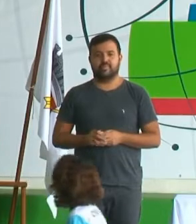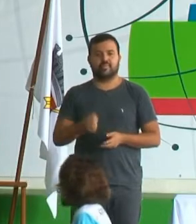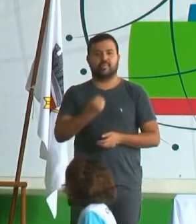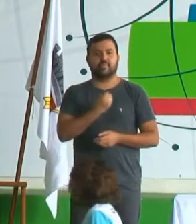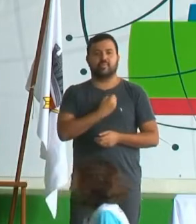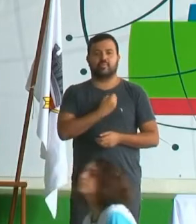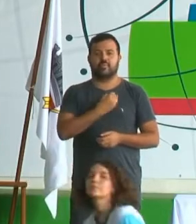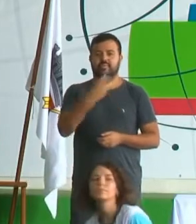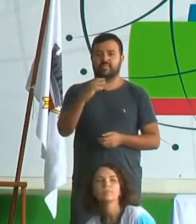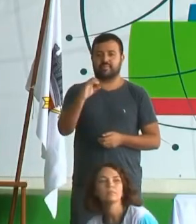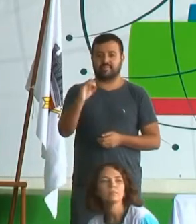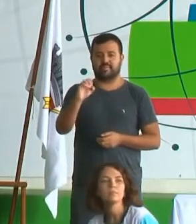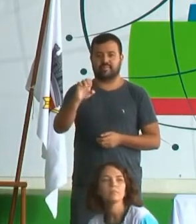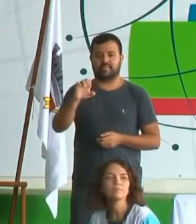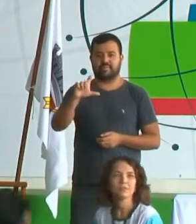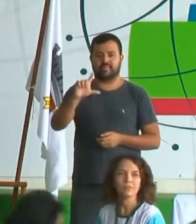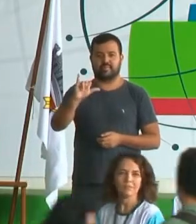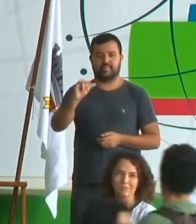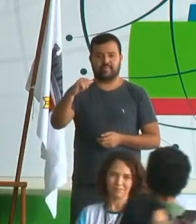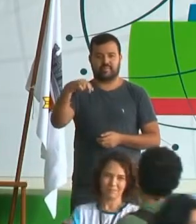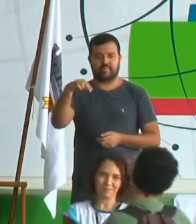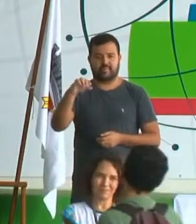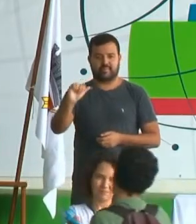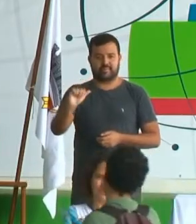Número 30, Eliana Gomes Ferreira.